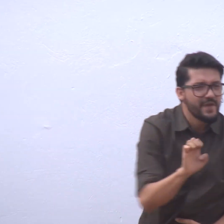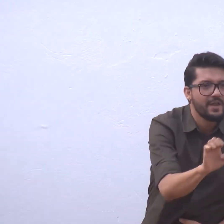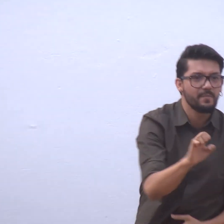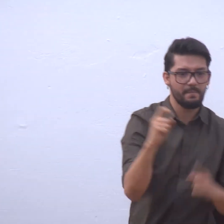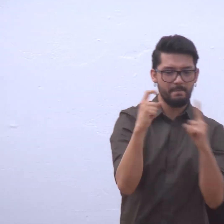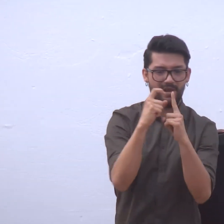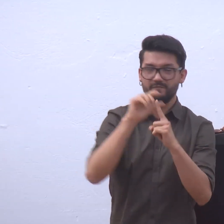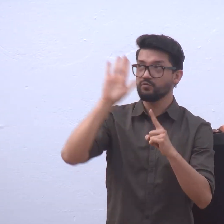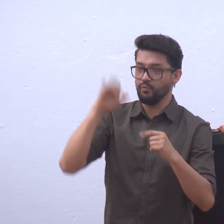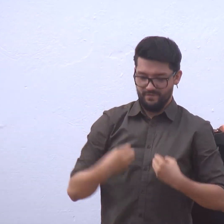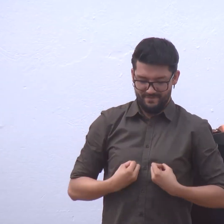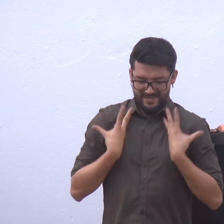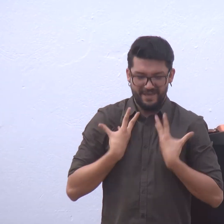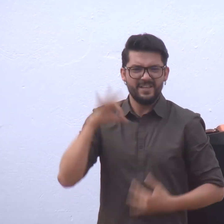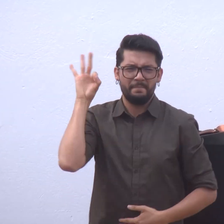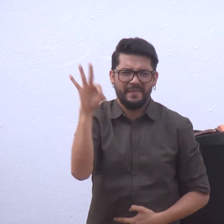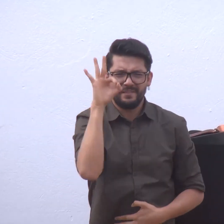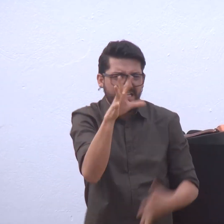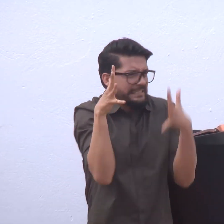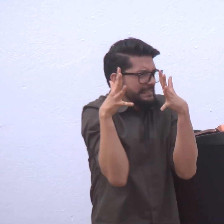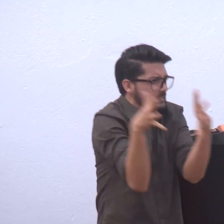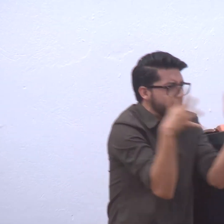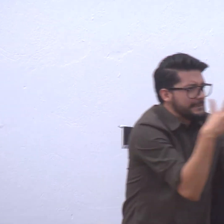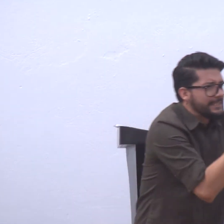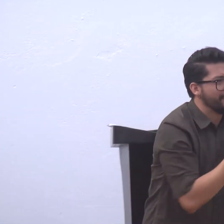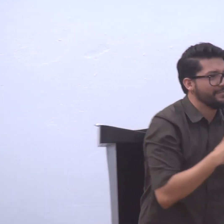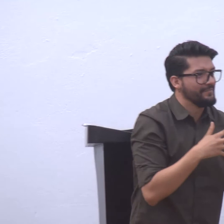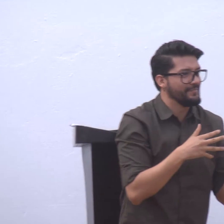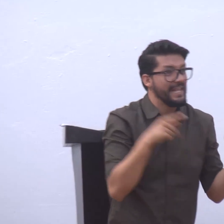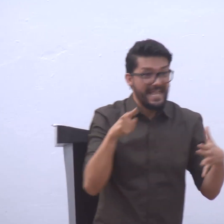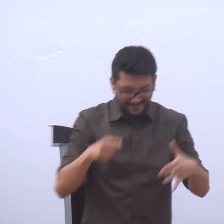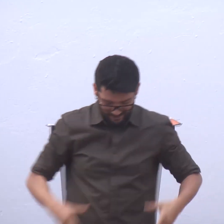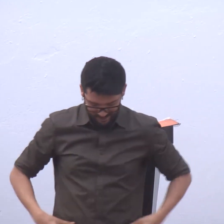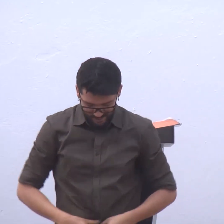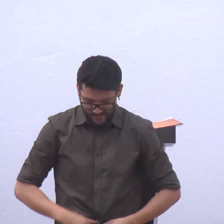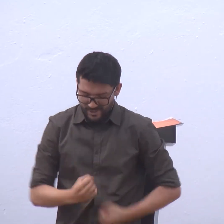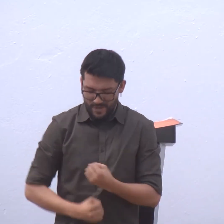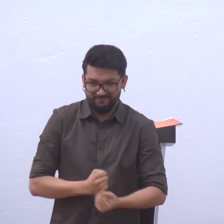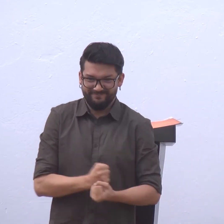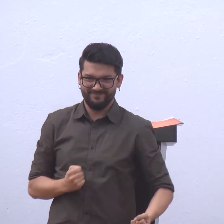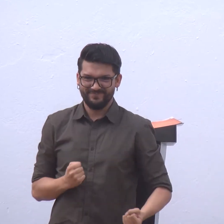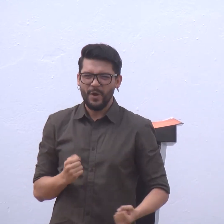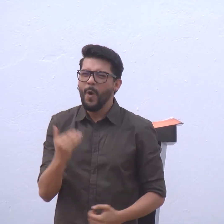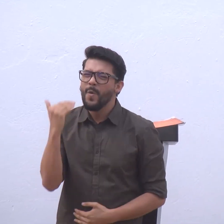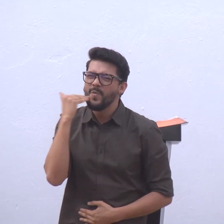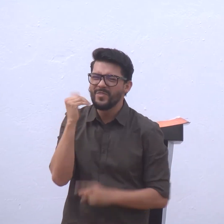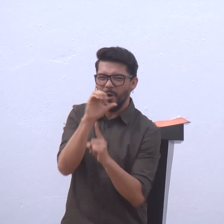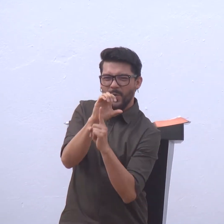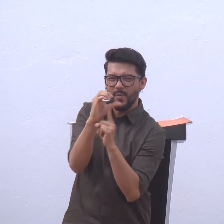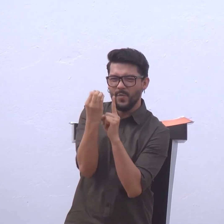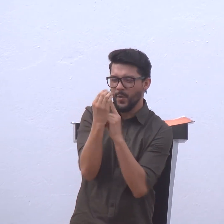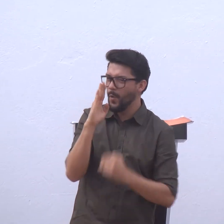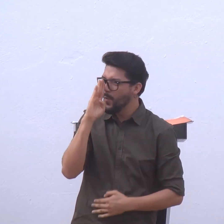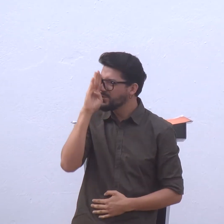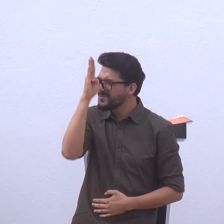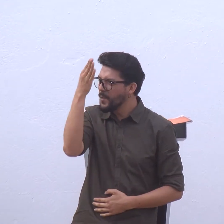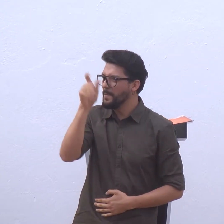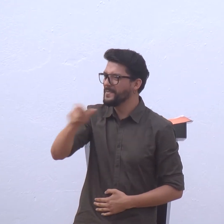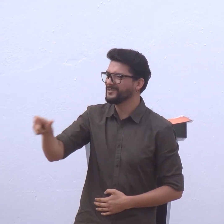Señor, evangelizando, dando a conocer su palabra, con nuestras experiencias de fe, testificando del Señor. Cuando el pueblo